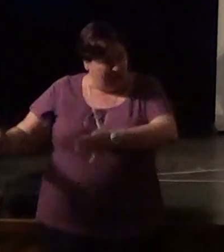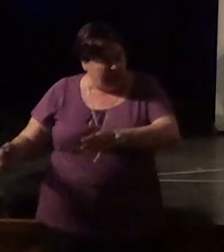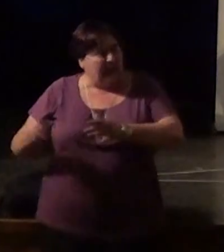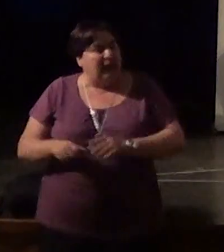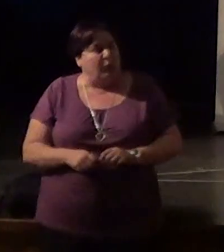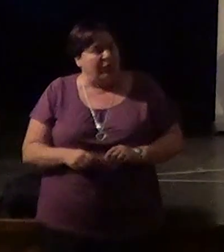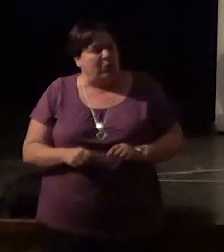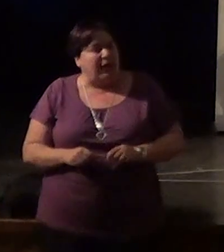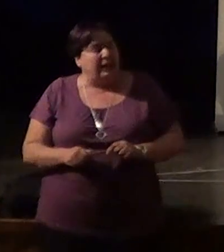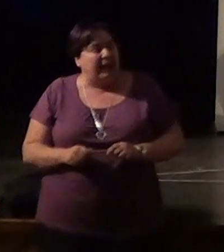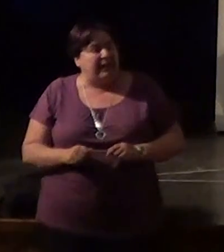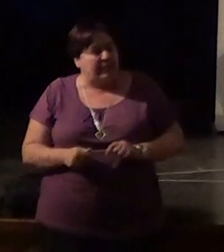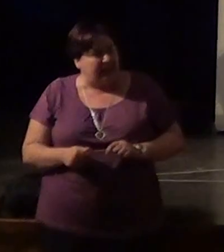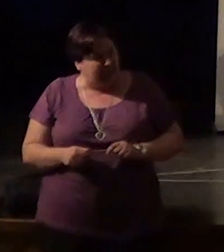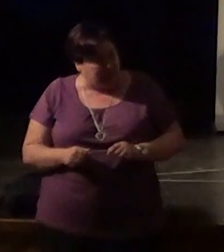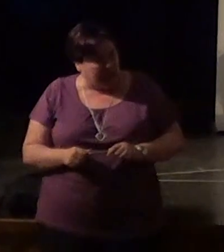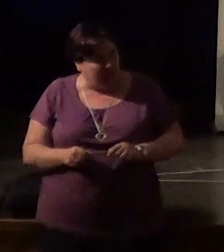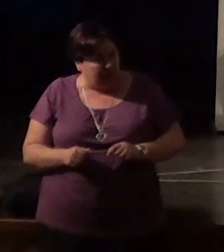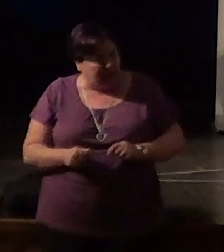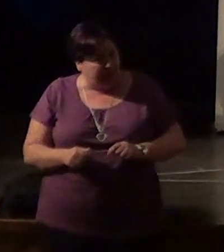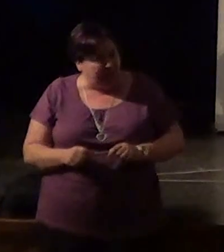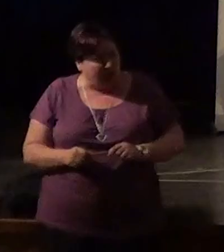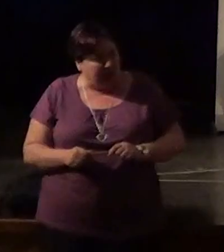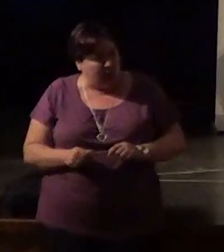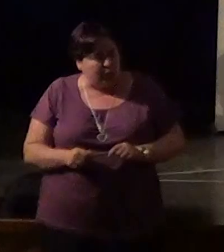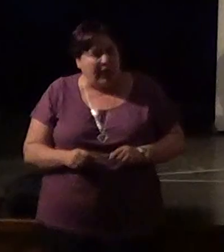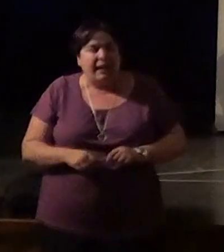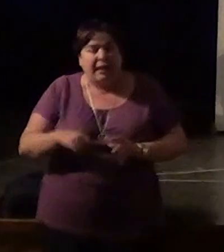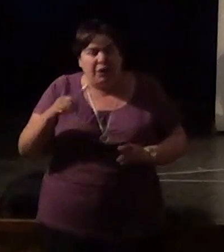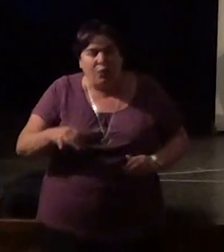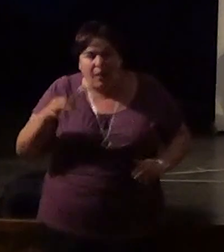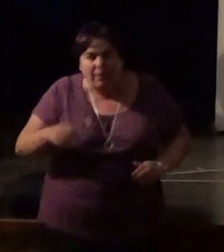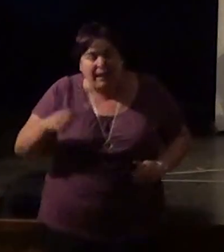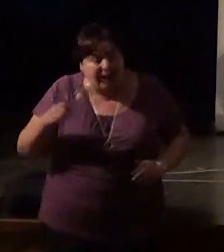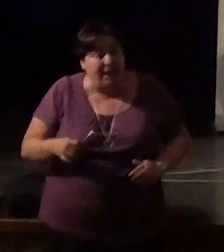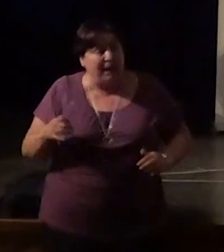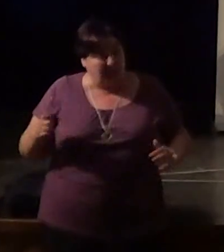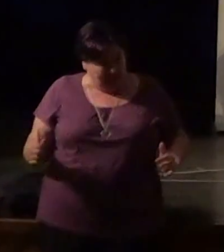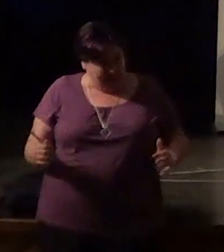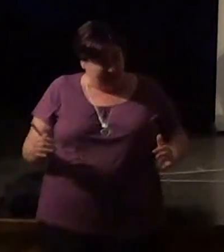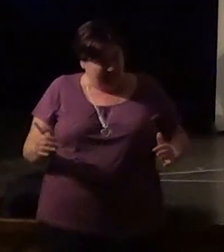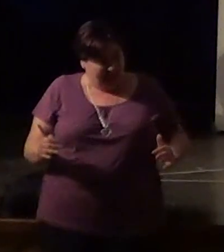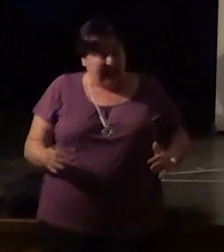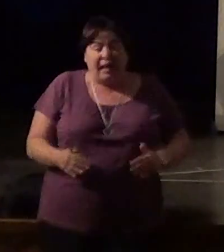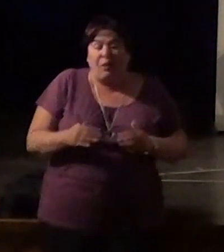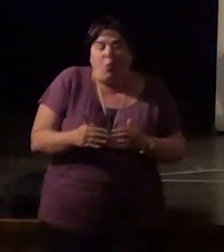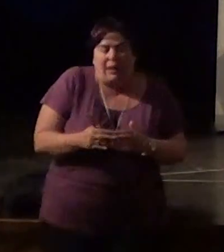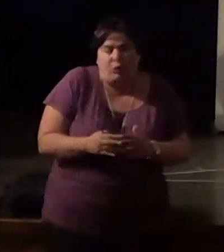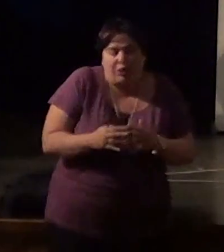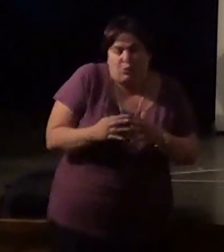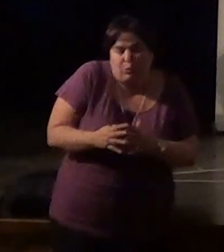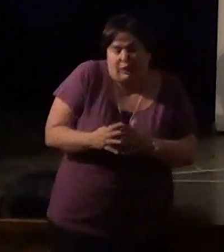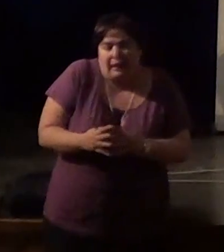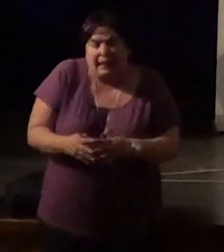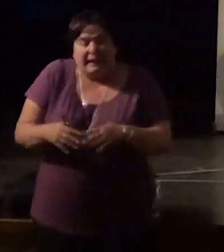Cuando sabemos todos y todas que la política agraria comunitaria, la PAC, tanto la que tenemos ahora, que se negoció en el 2003,